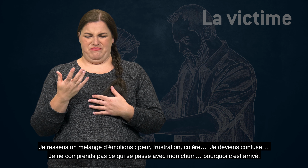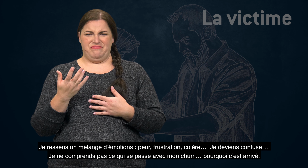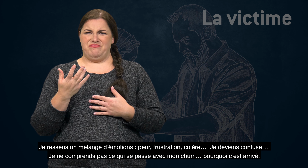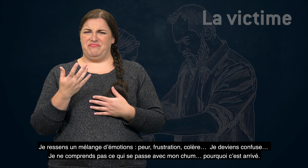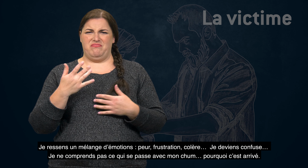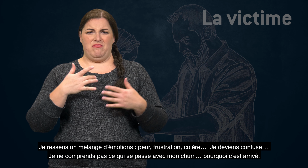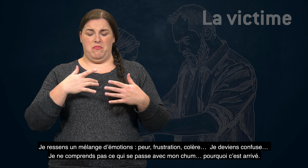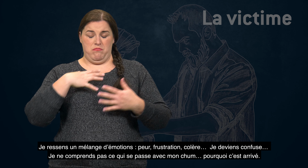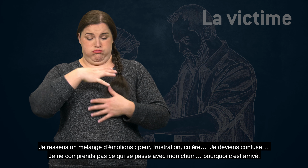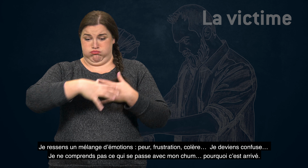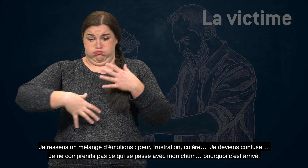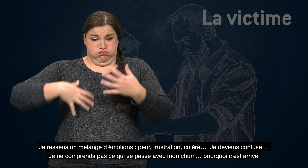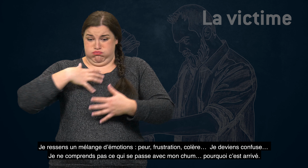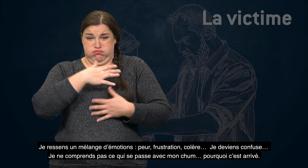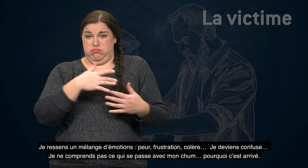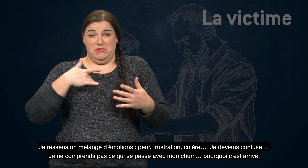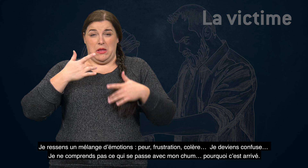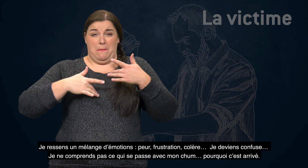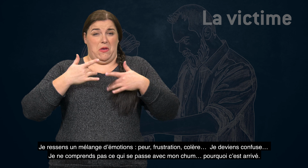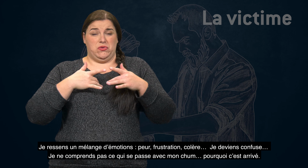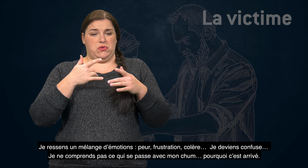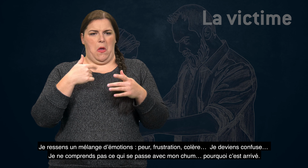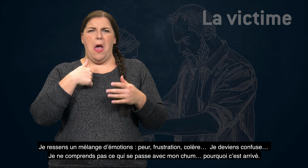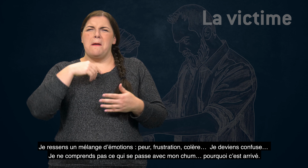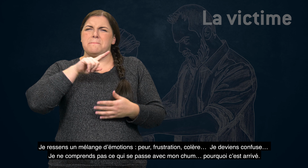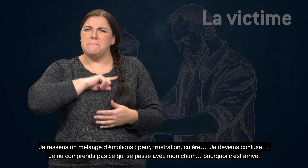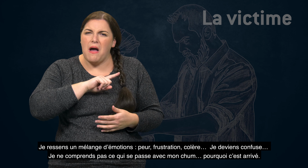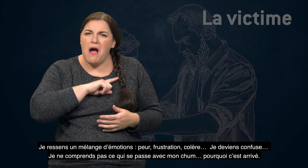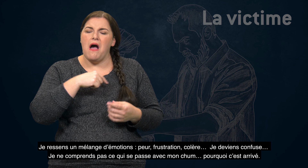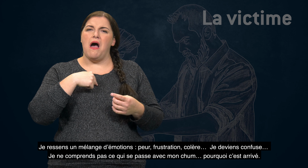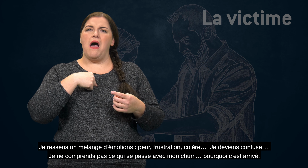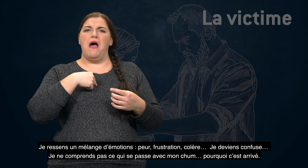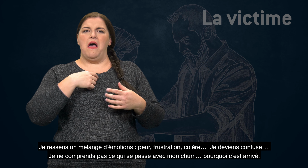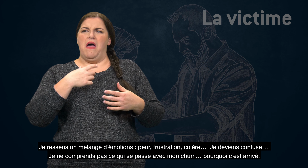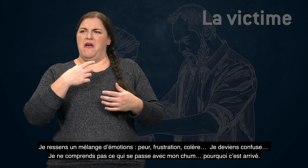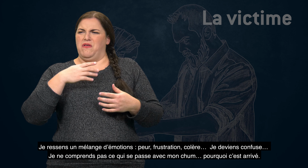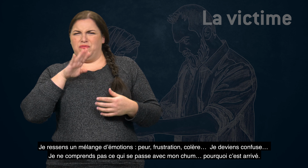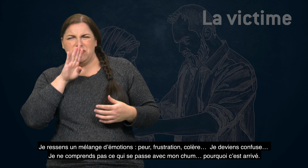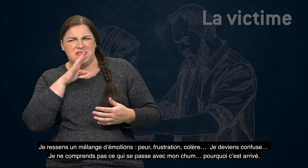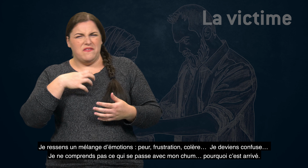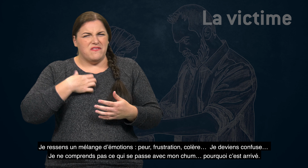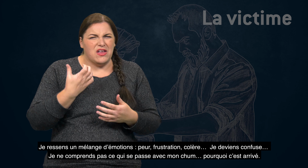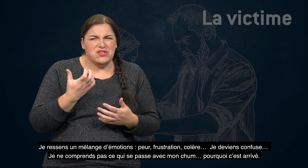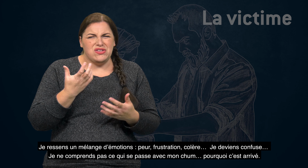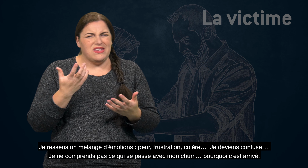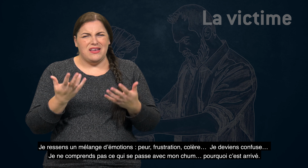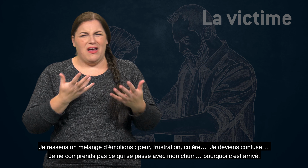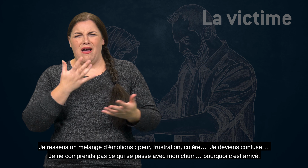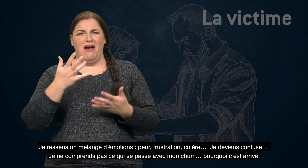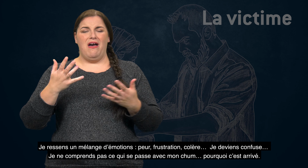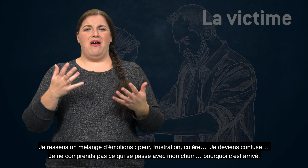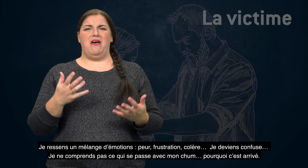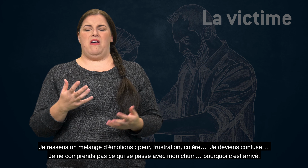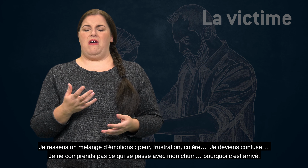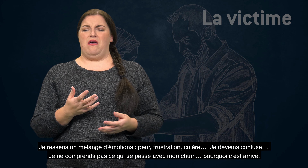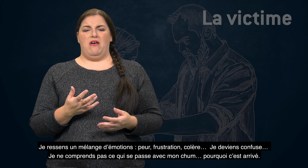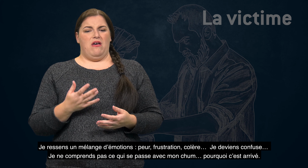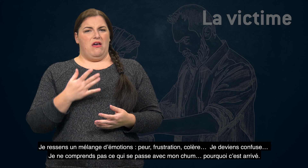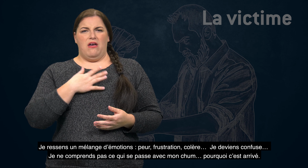Je ressens un mélange d'émotions. Peur, frustration, colère. Je deviens confuse. Je ne comprends pas ce qui se passe